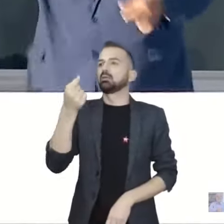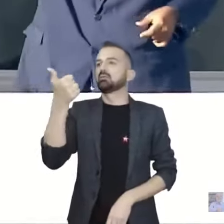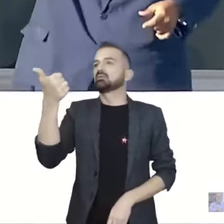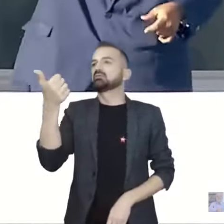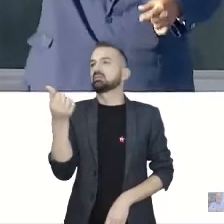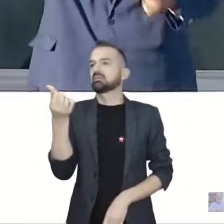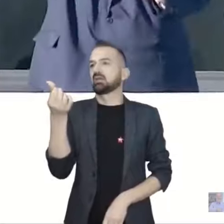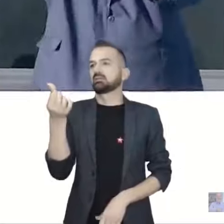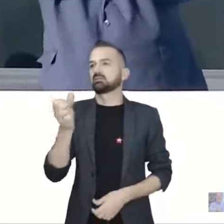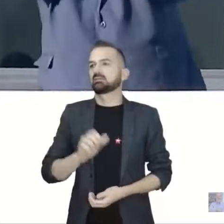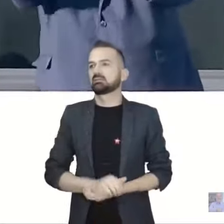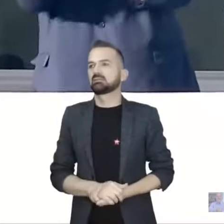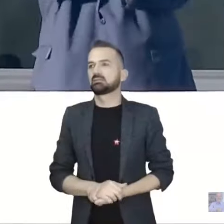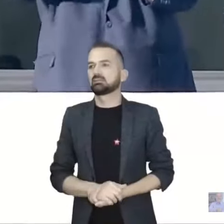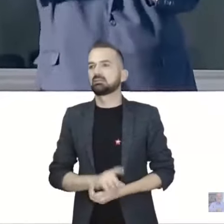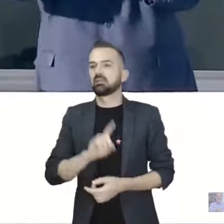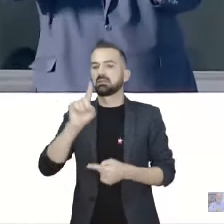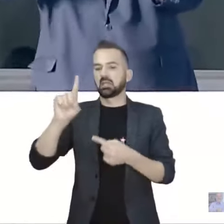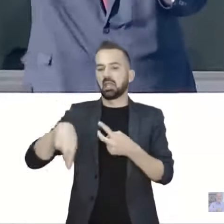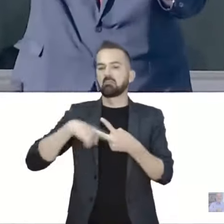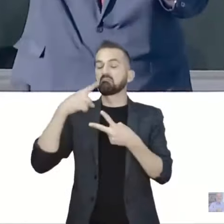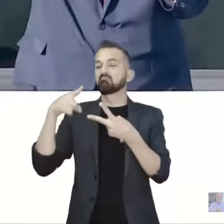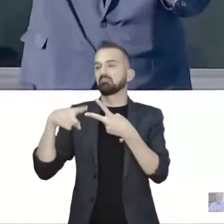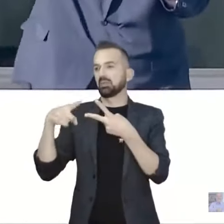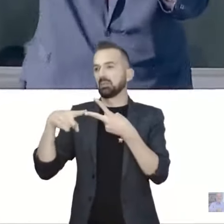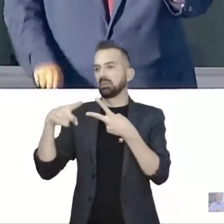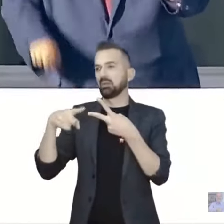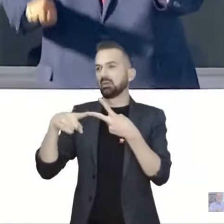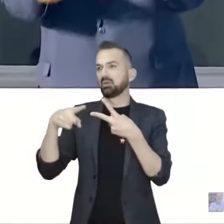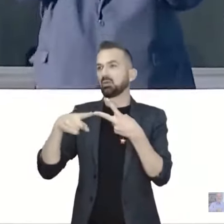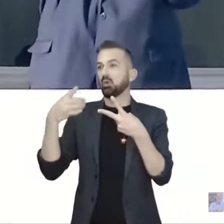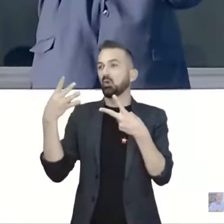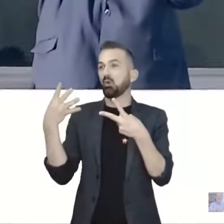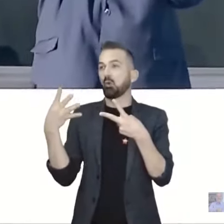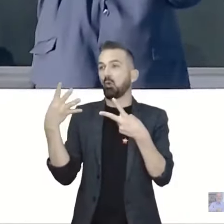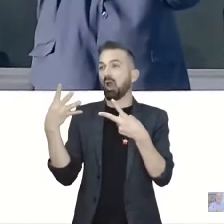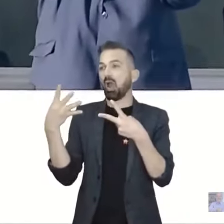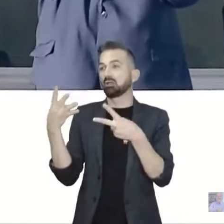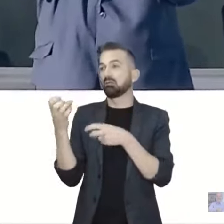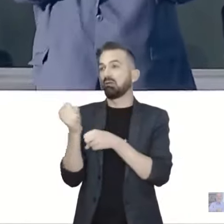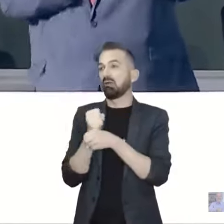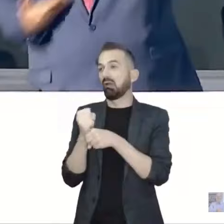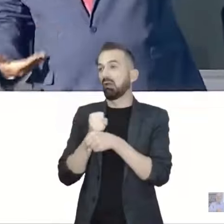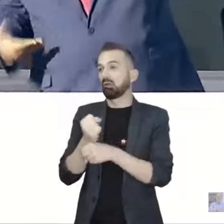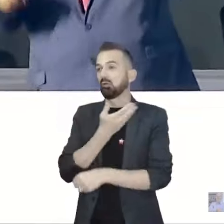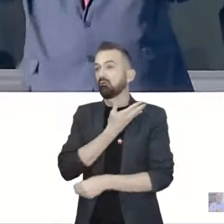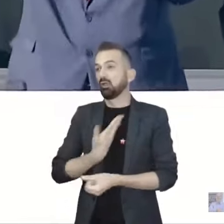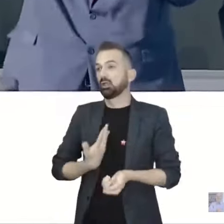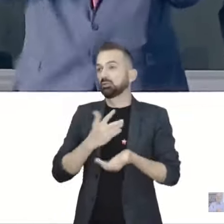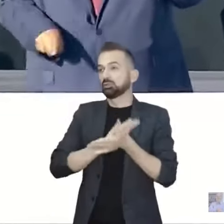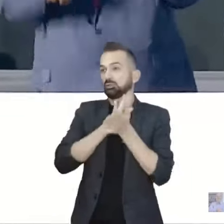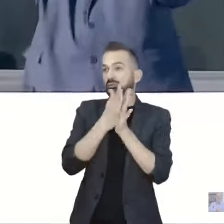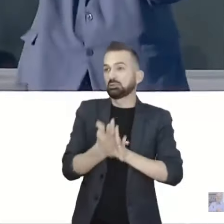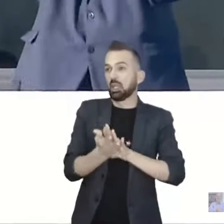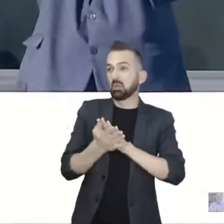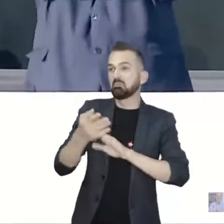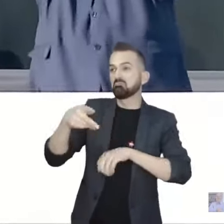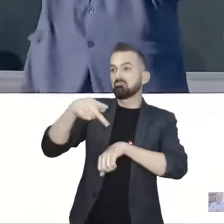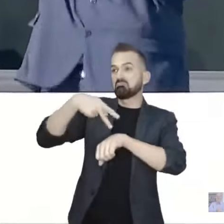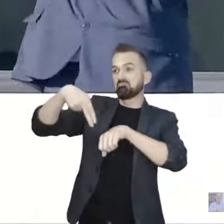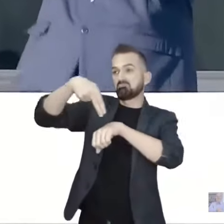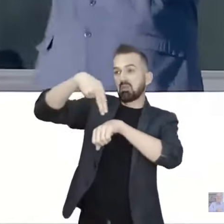E, na sequência, pelos 4 anos de um governo de destruição nacional, cujo legado